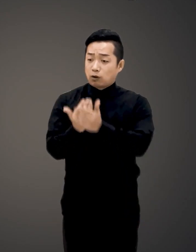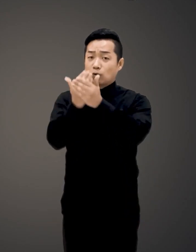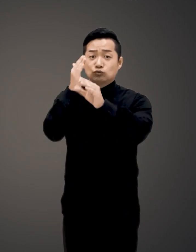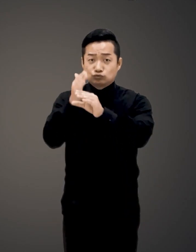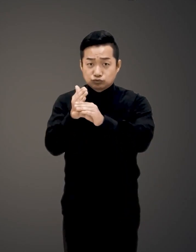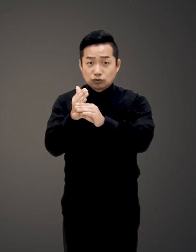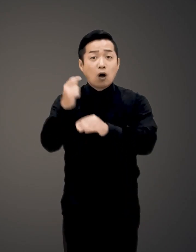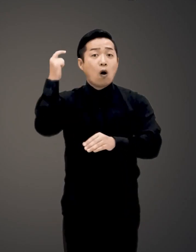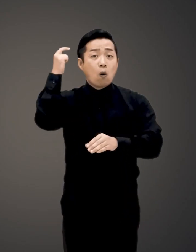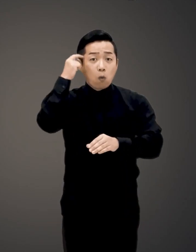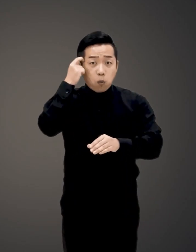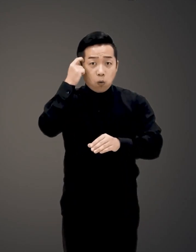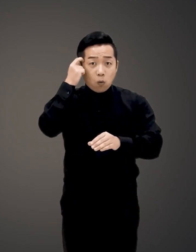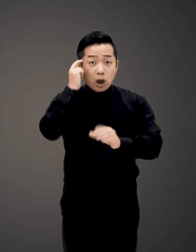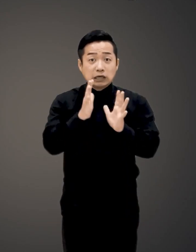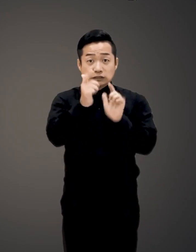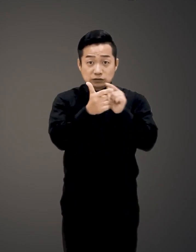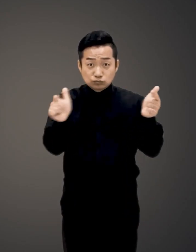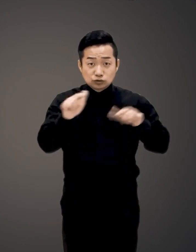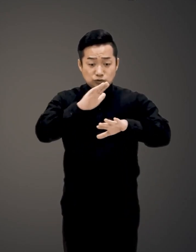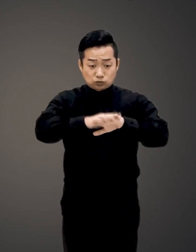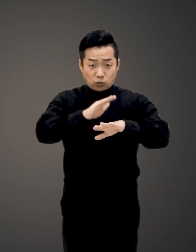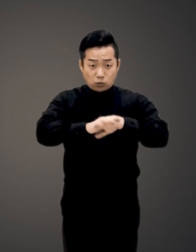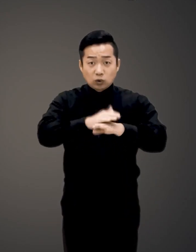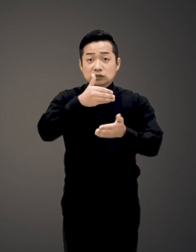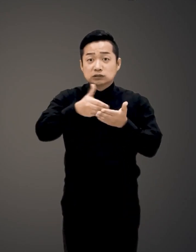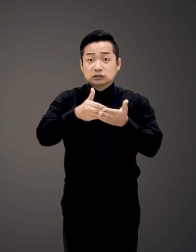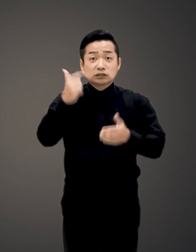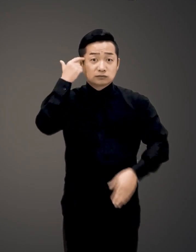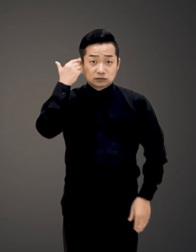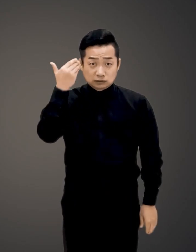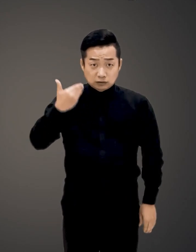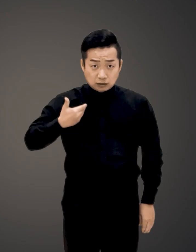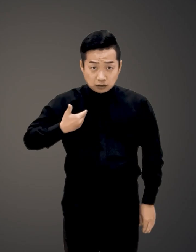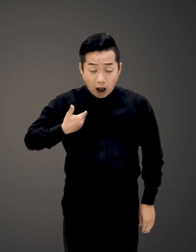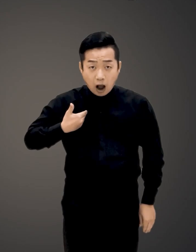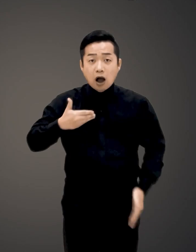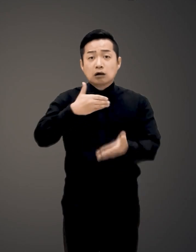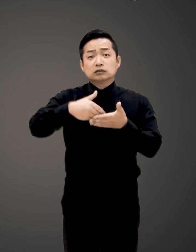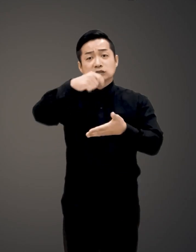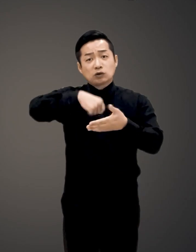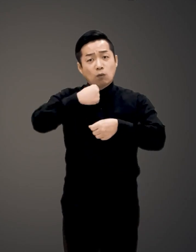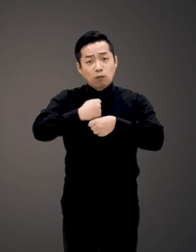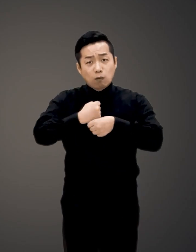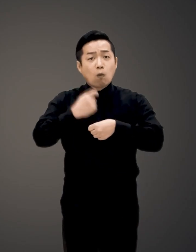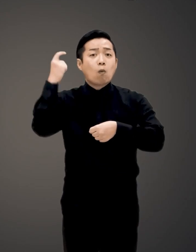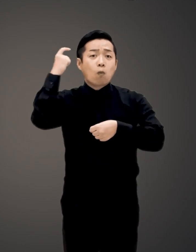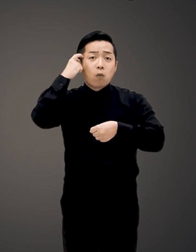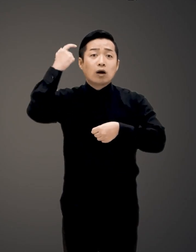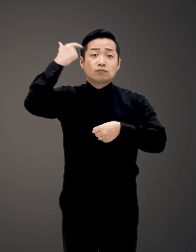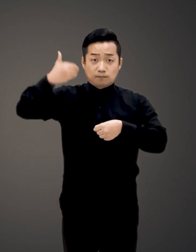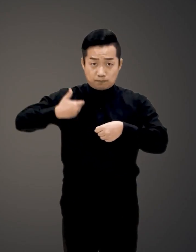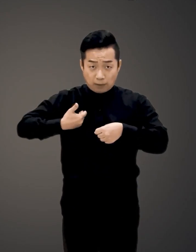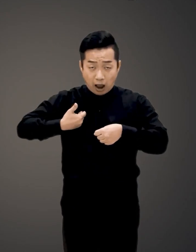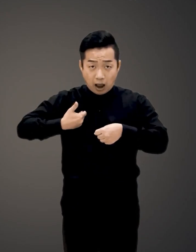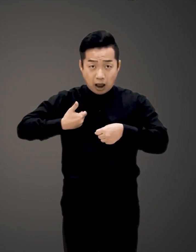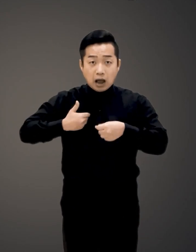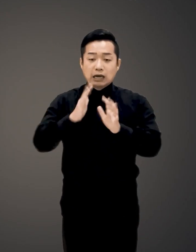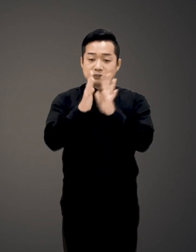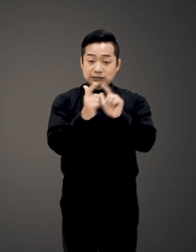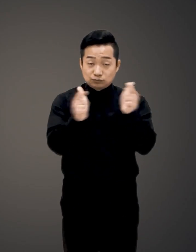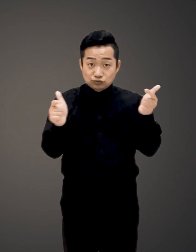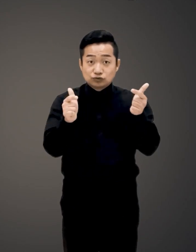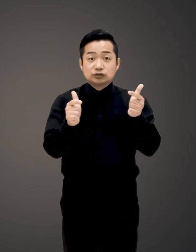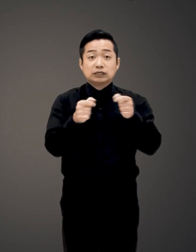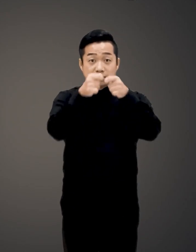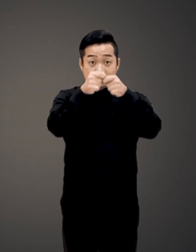기술이 발달했는데 왜 아직도 식물 세밀화를 그리느냐, 그림으로 기록을 하느냐 많이들 물어보시는데, 식물